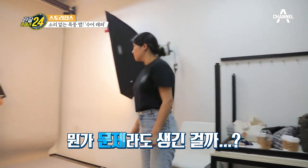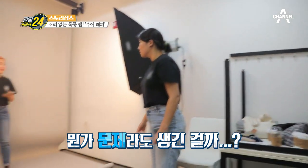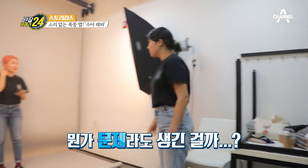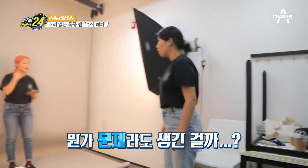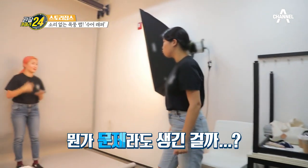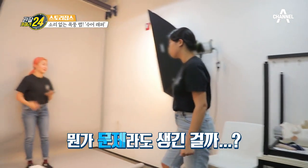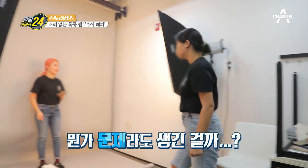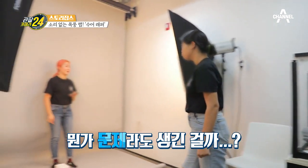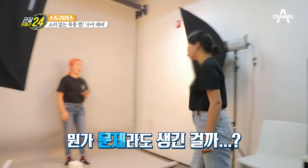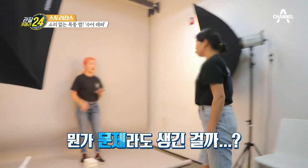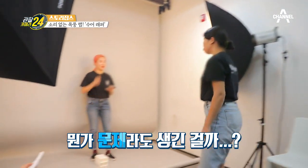일이 벌어진 걸까?